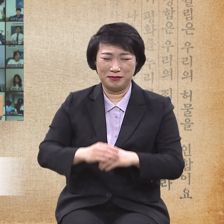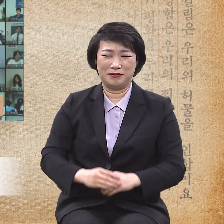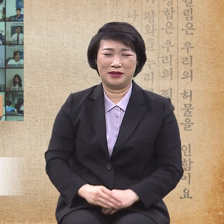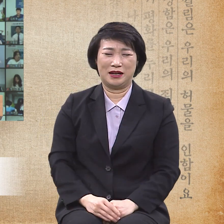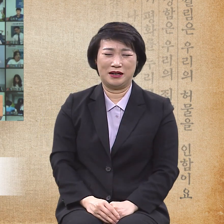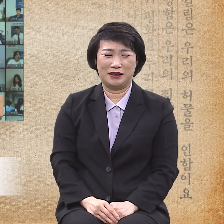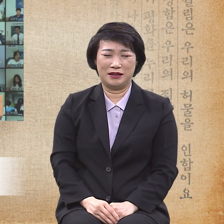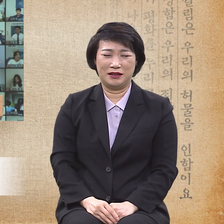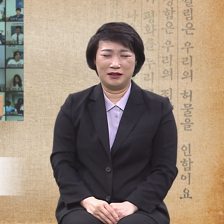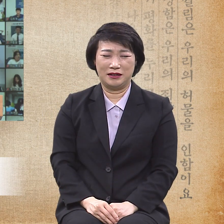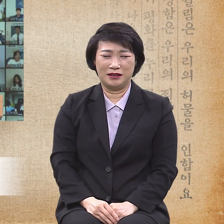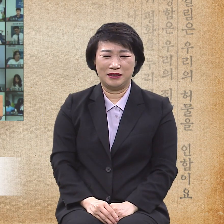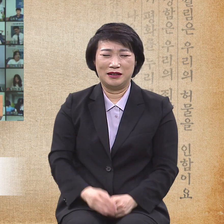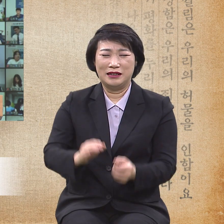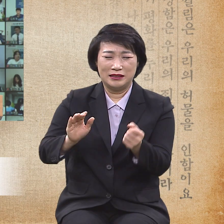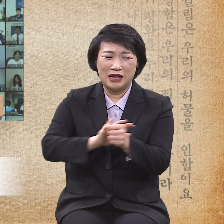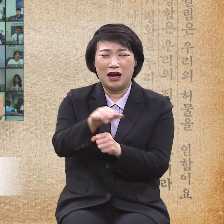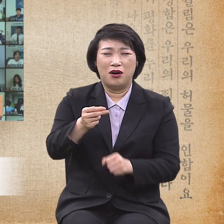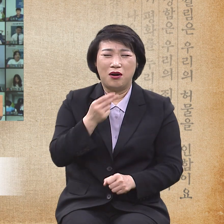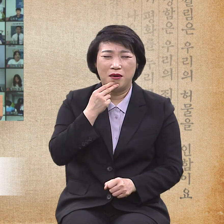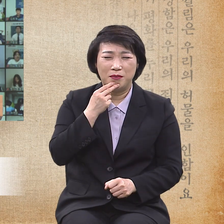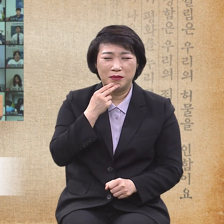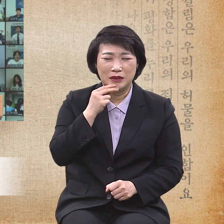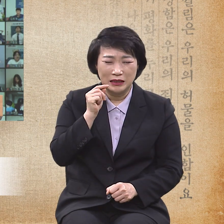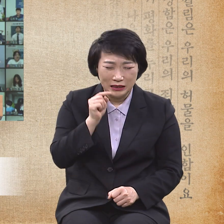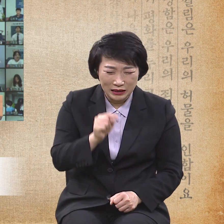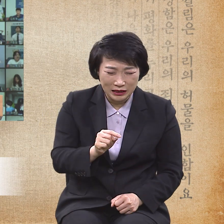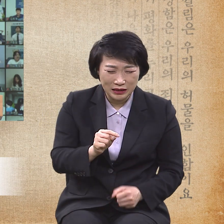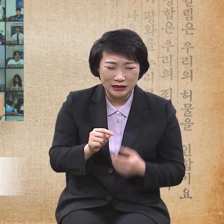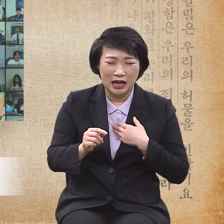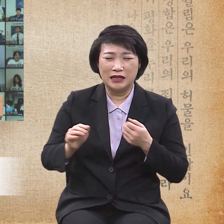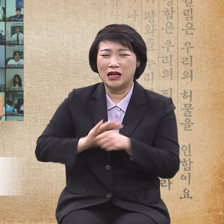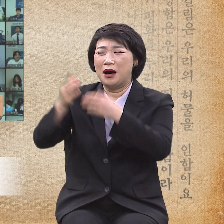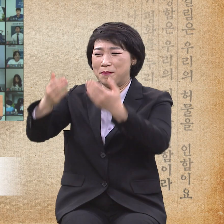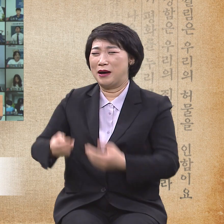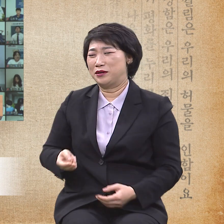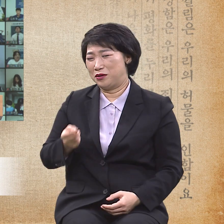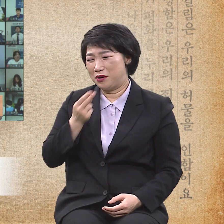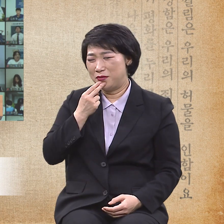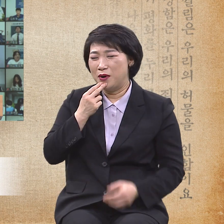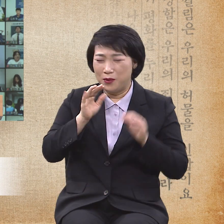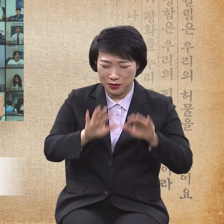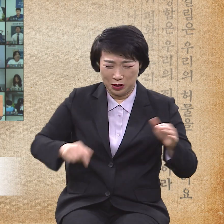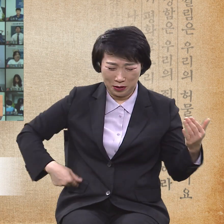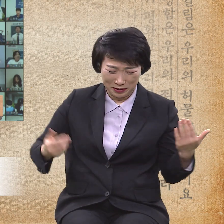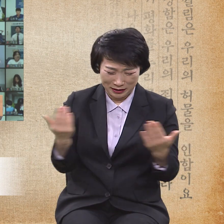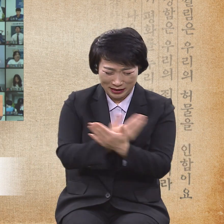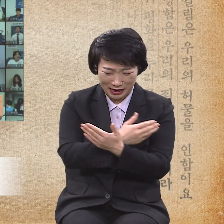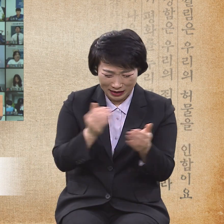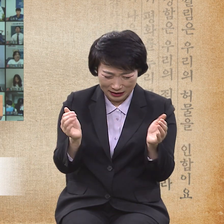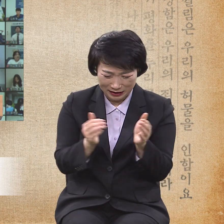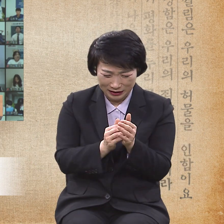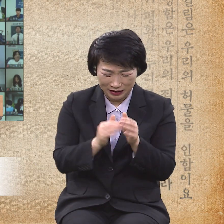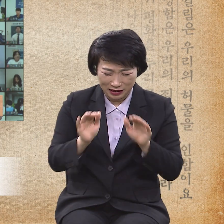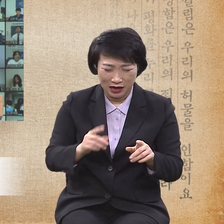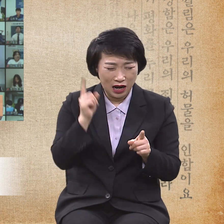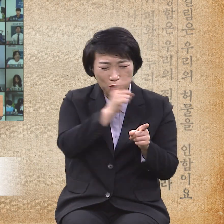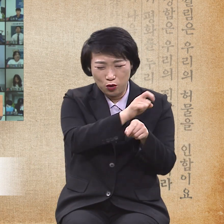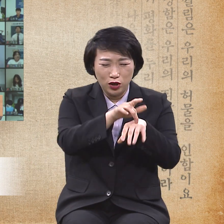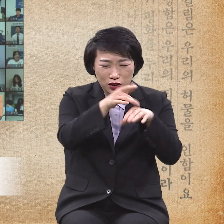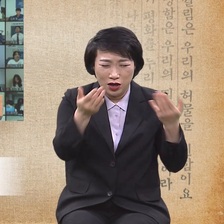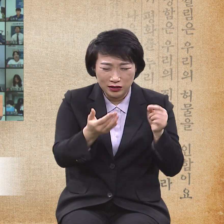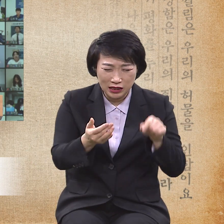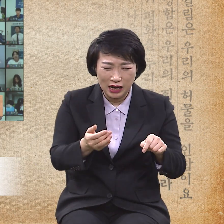감사드립니다. 사랑하지 못한 거, 사랑받지 못한 거 회개했습니다.